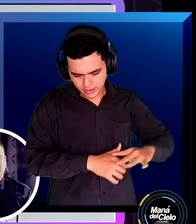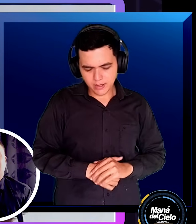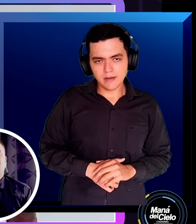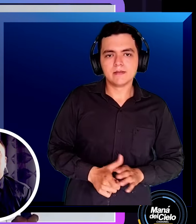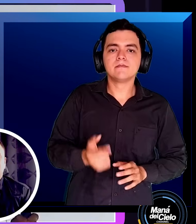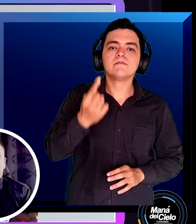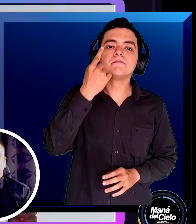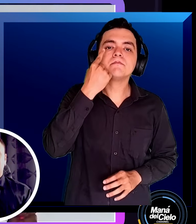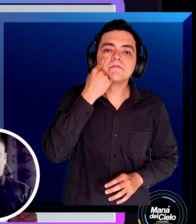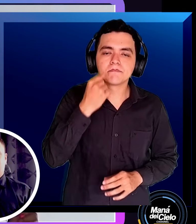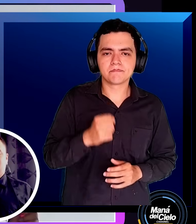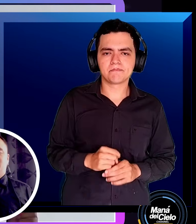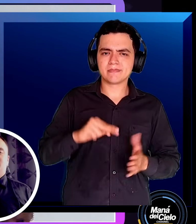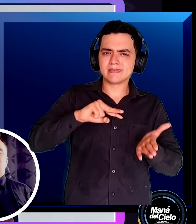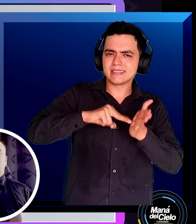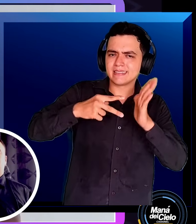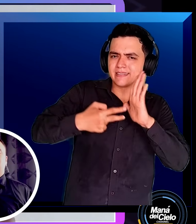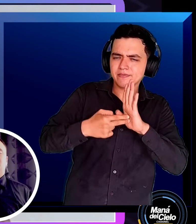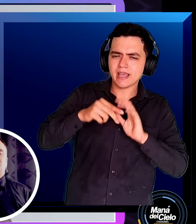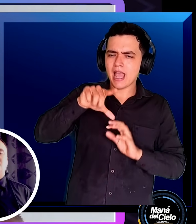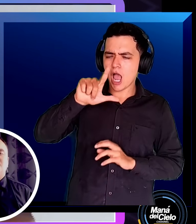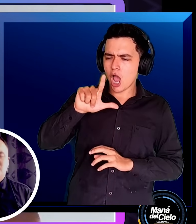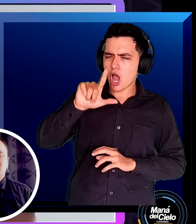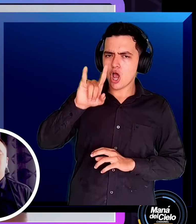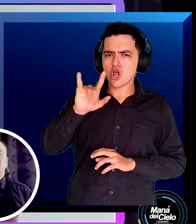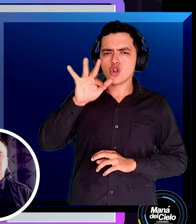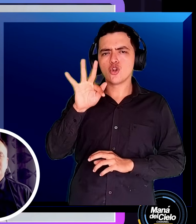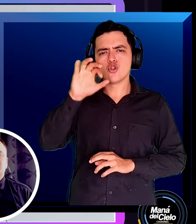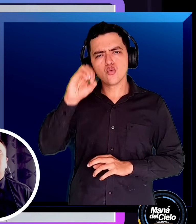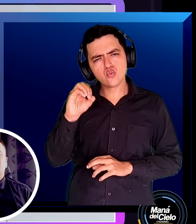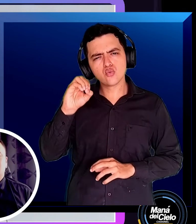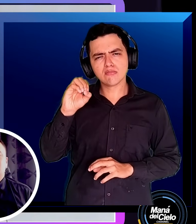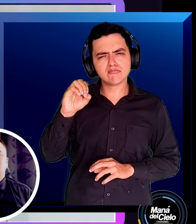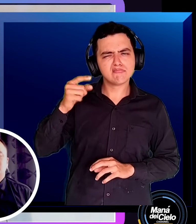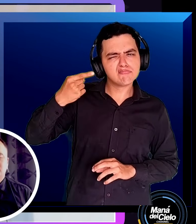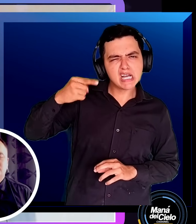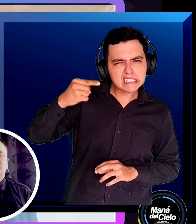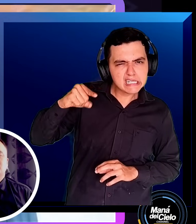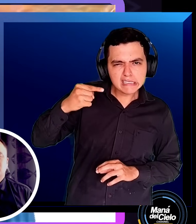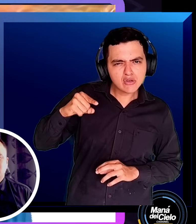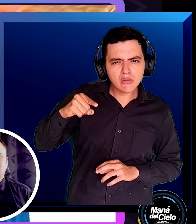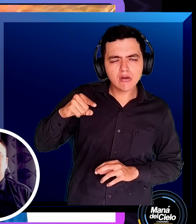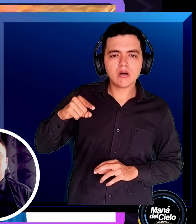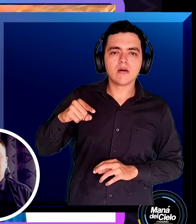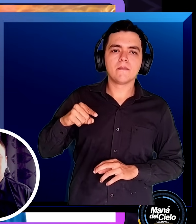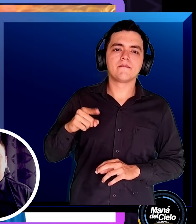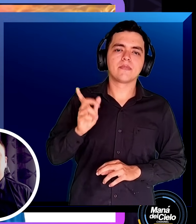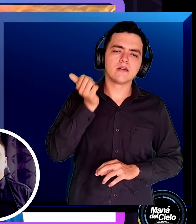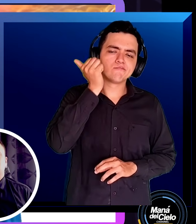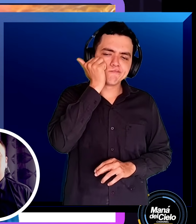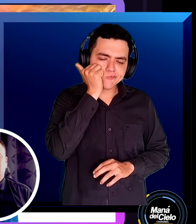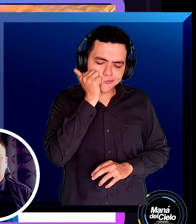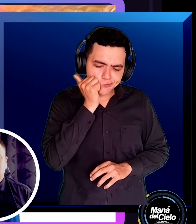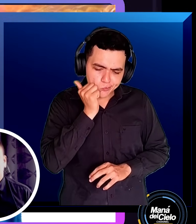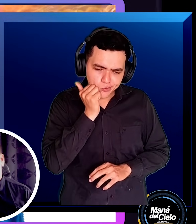¿cuánto tiempo se está no gastando? Porque una cosa es gastar y otra cosa es invertir.